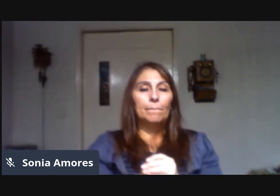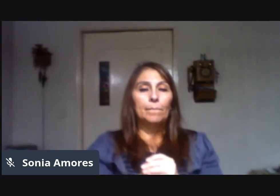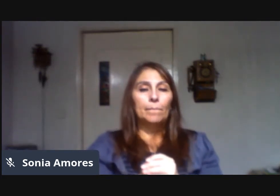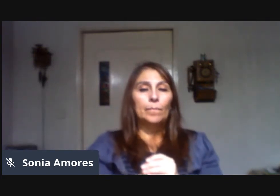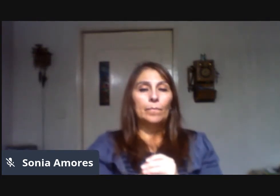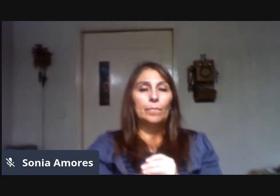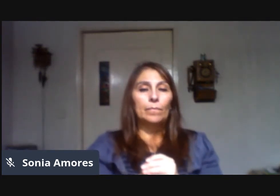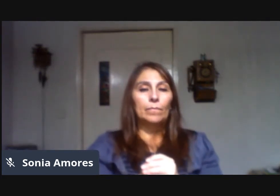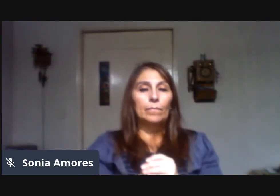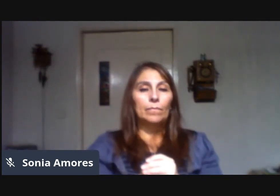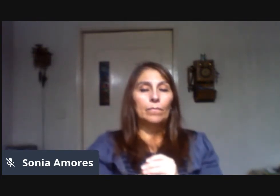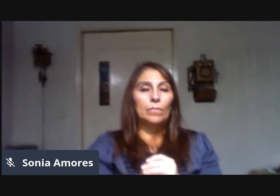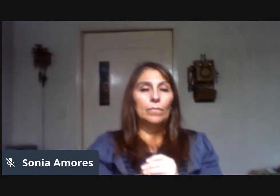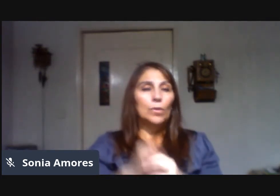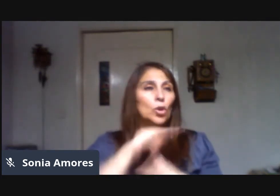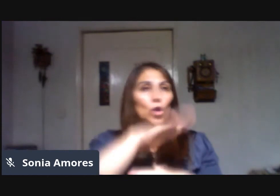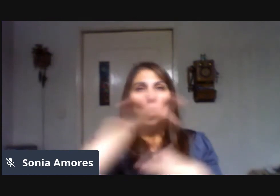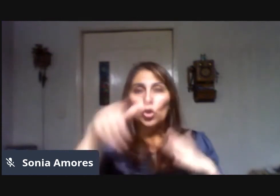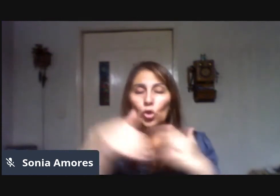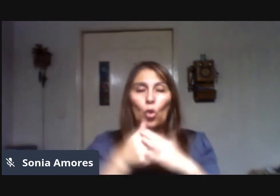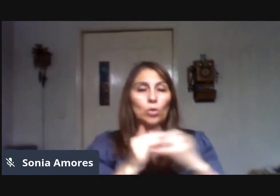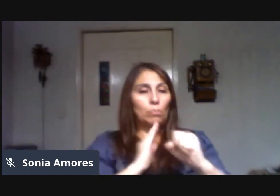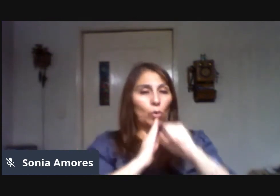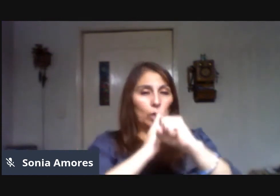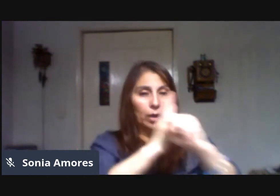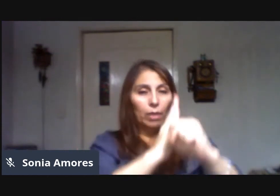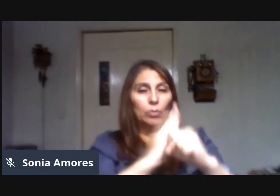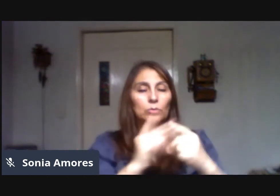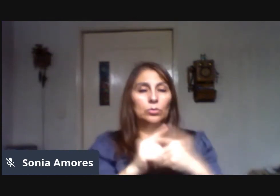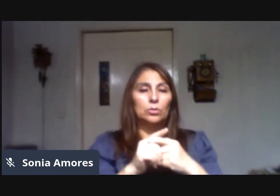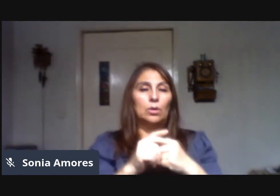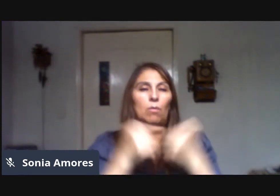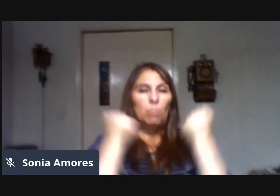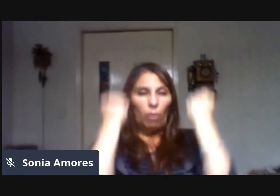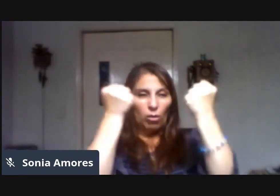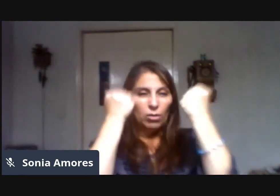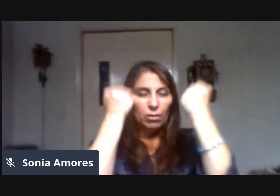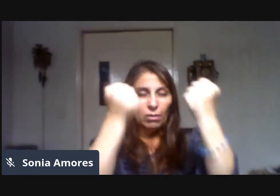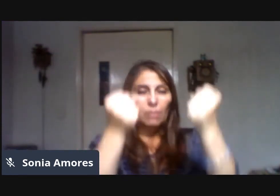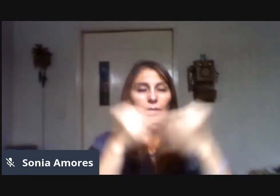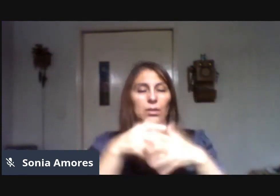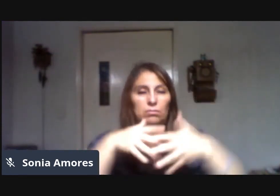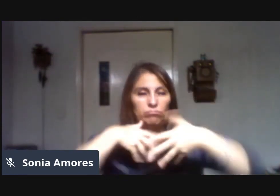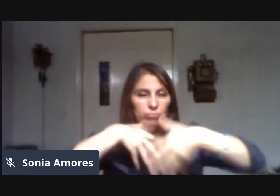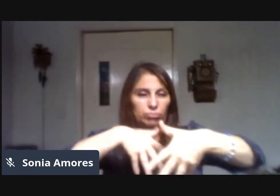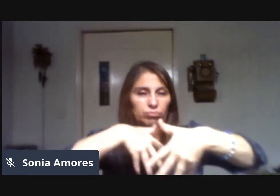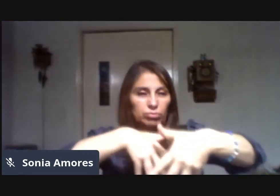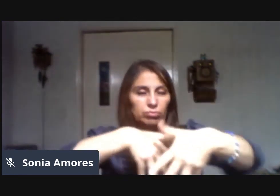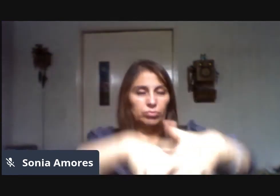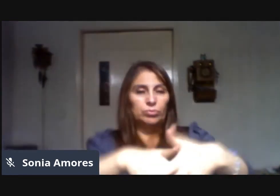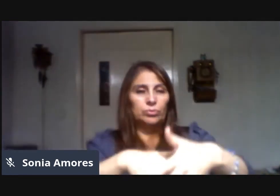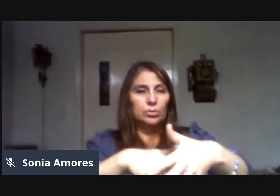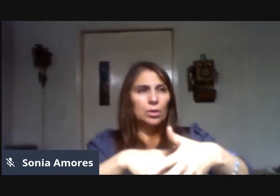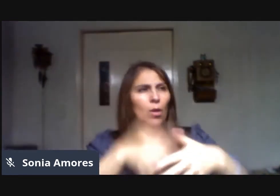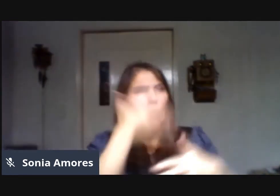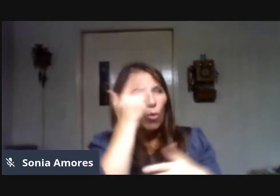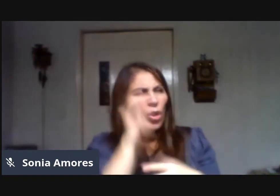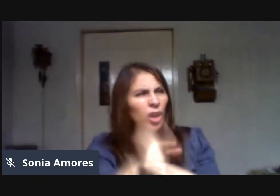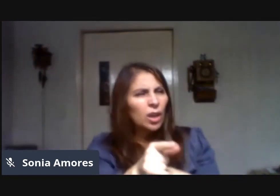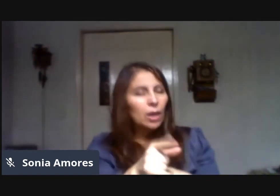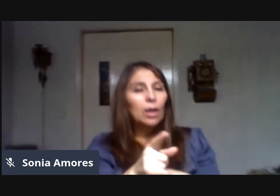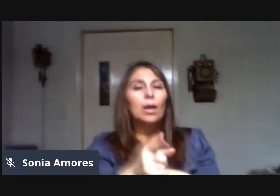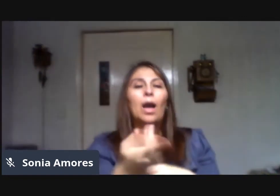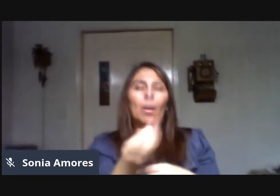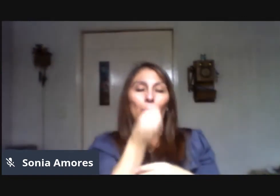los bloqueos, las protestas, las manifestaciones que por alimentos fundamentalmente han realizado las